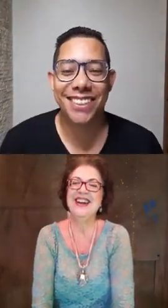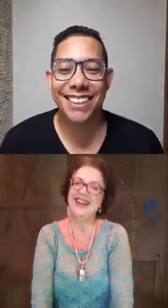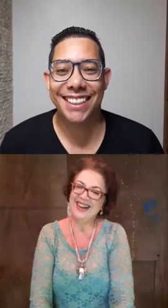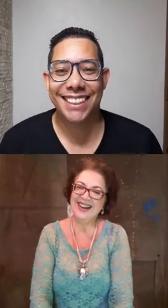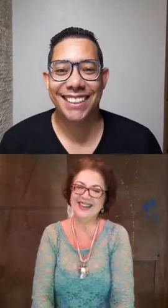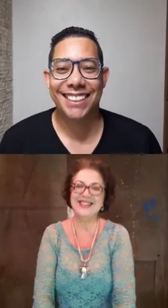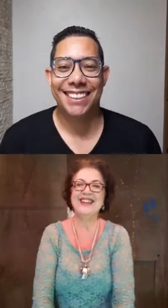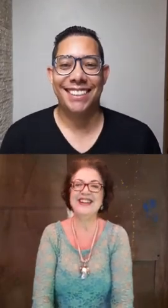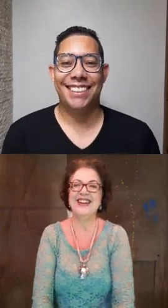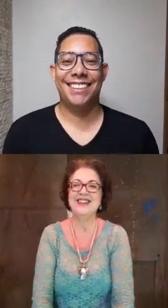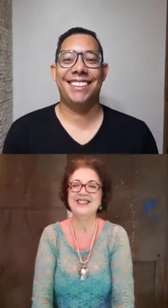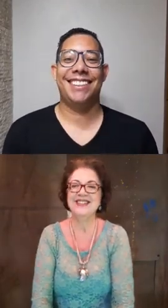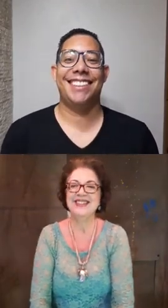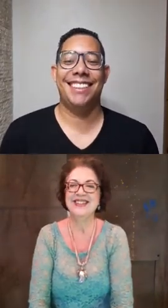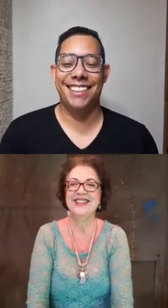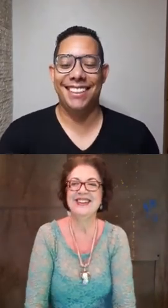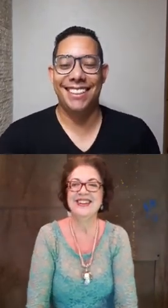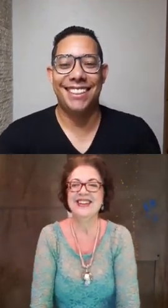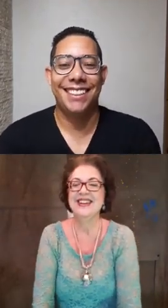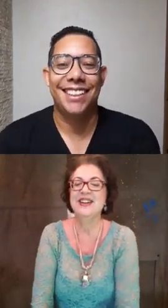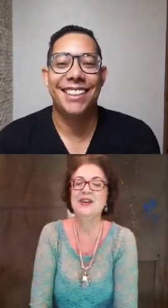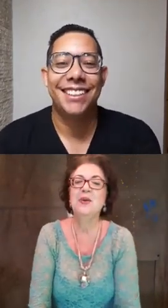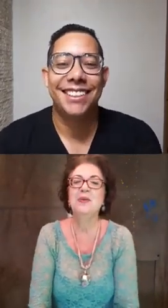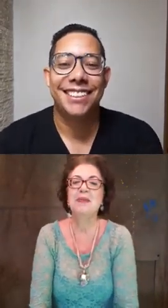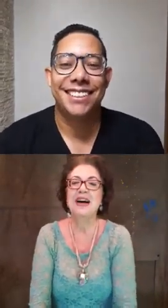ótimo. Ah, que legal.